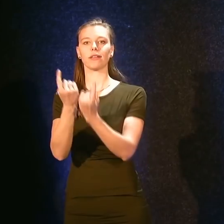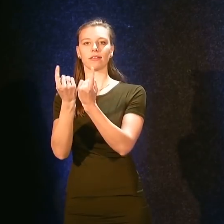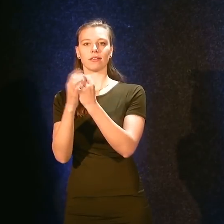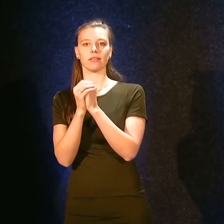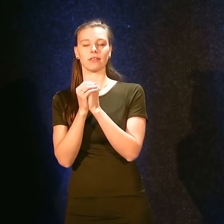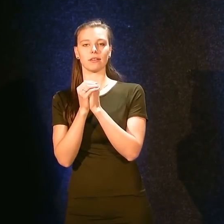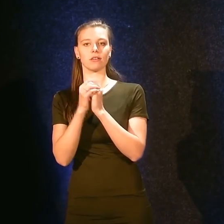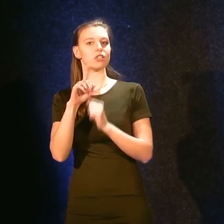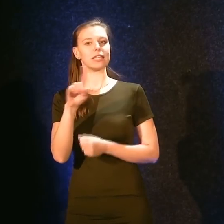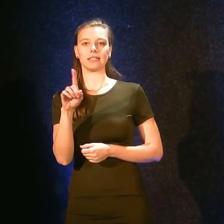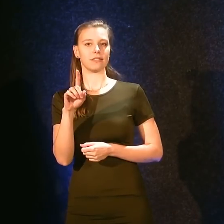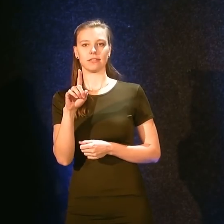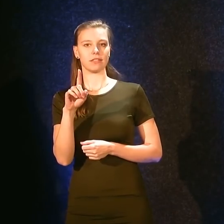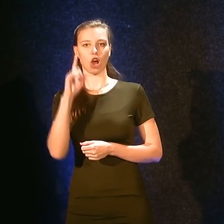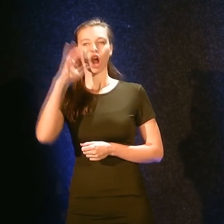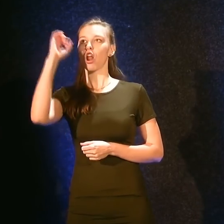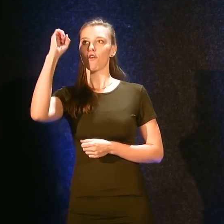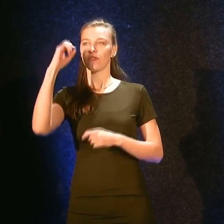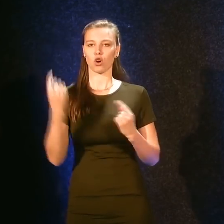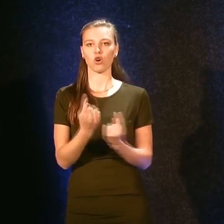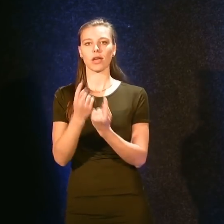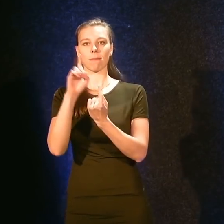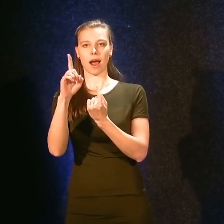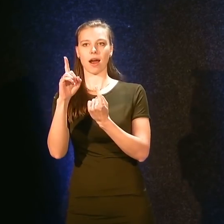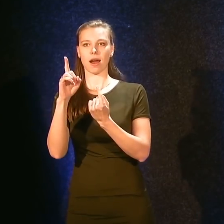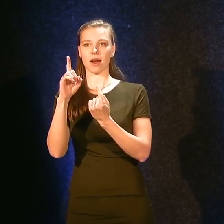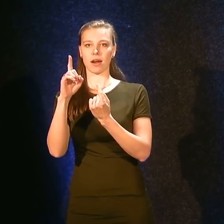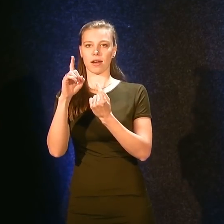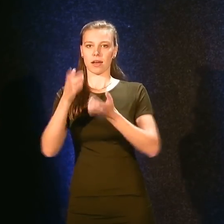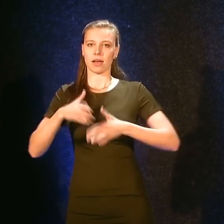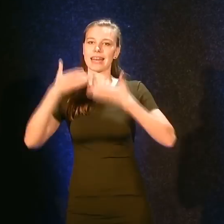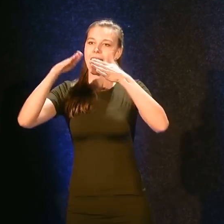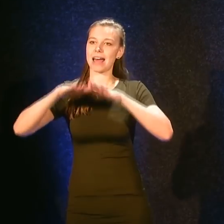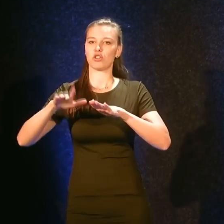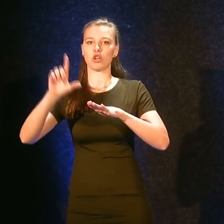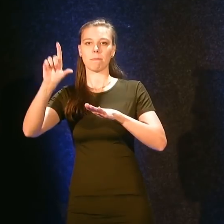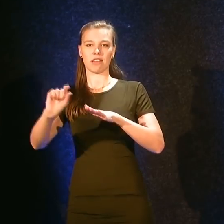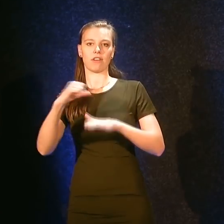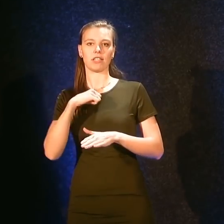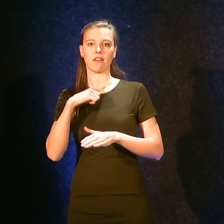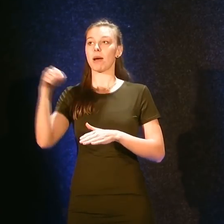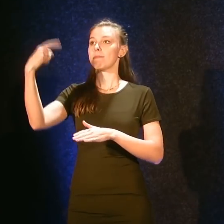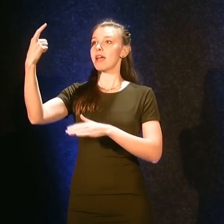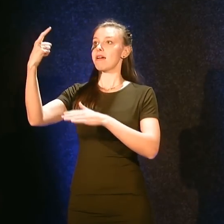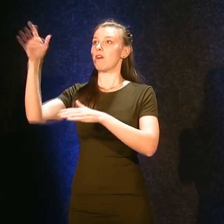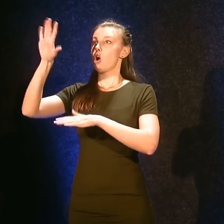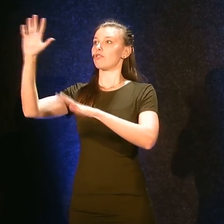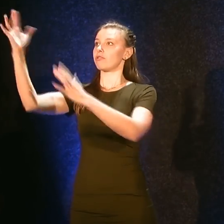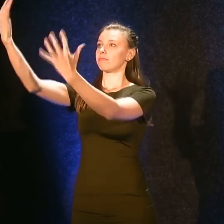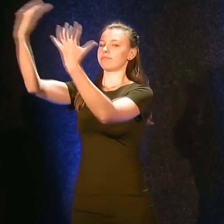niet zozeer groei in je geloof, als wel groei in genade. Minder van jou en meer van God in